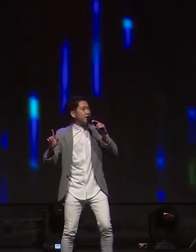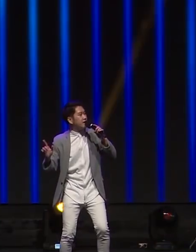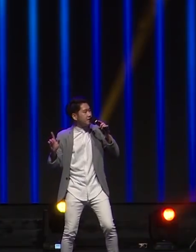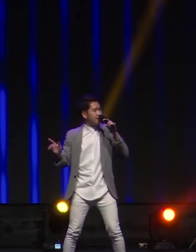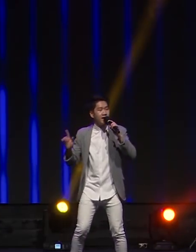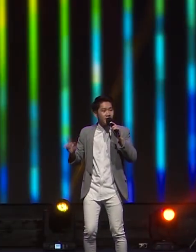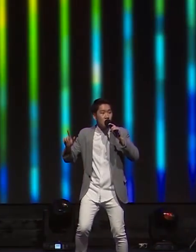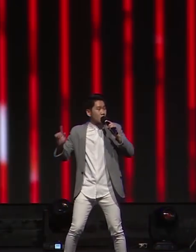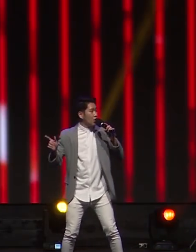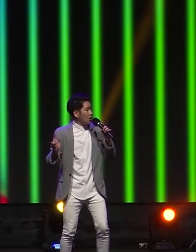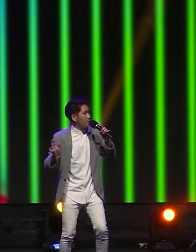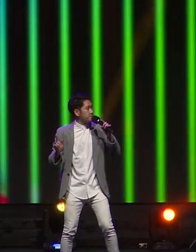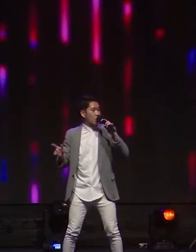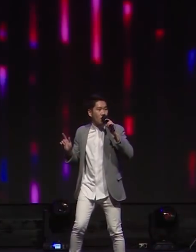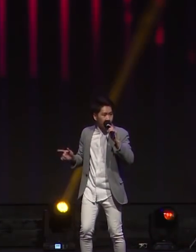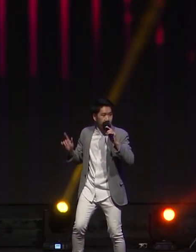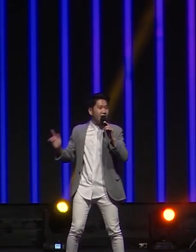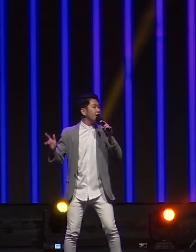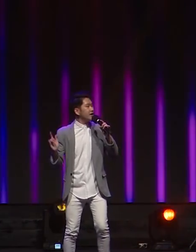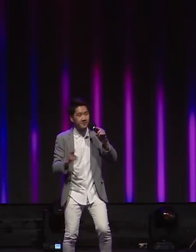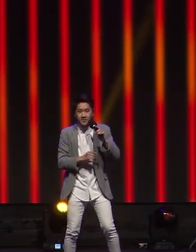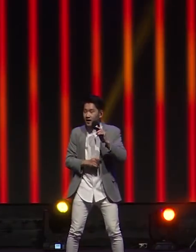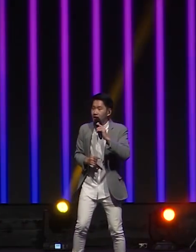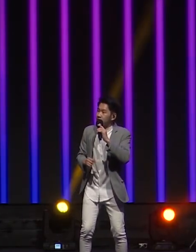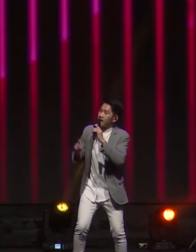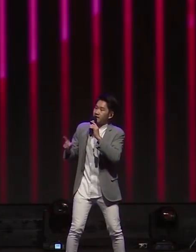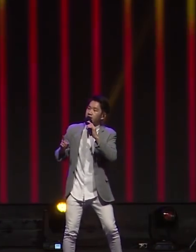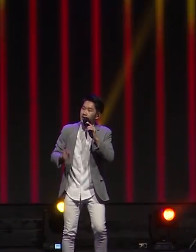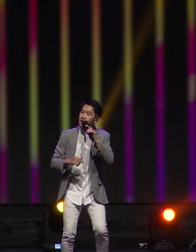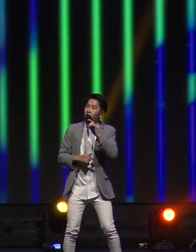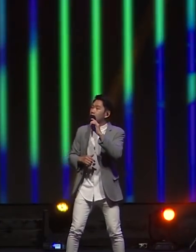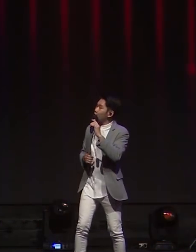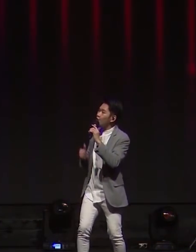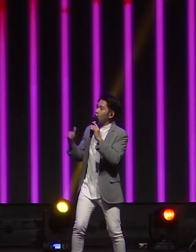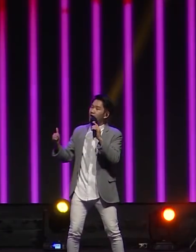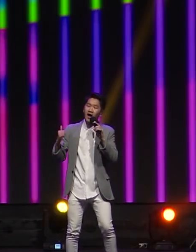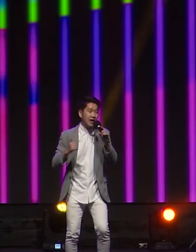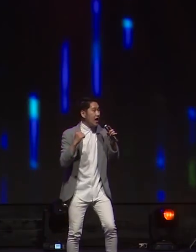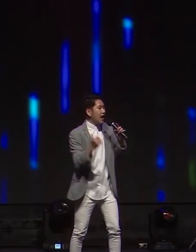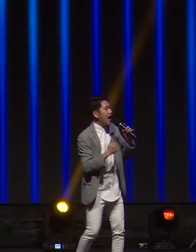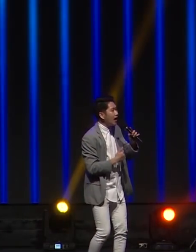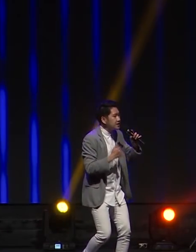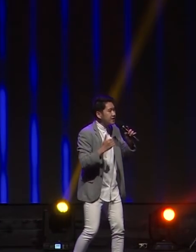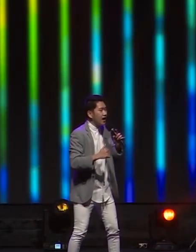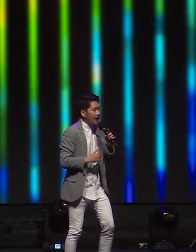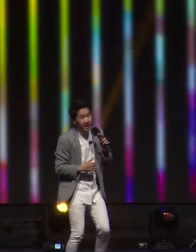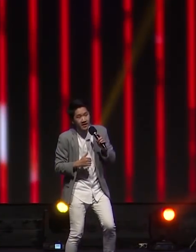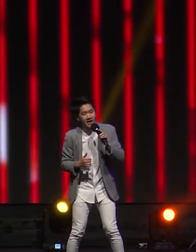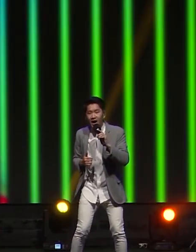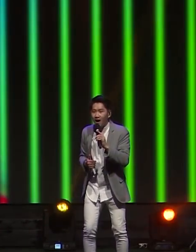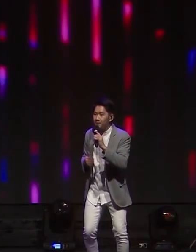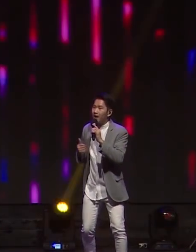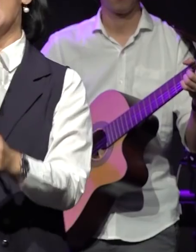Tak ingin kompromi, tak ingin lakukan hal